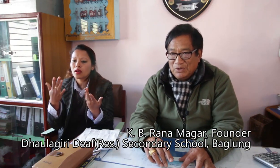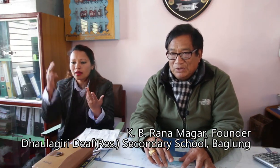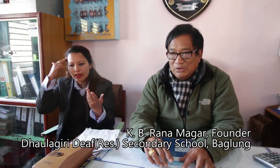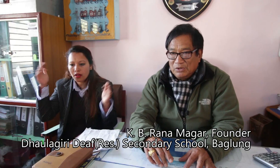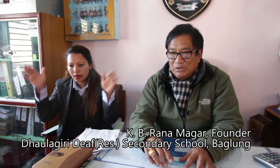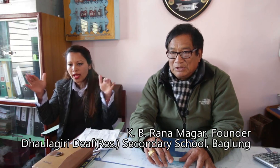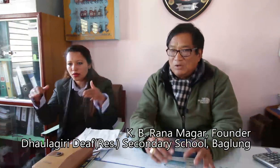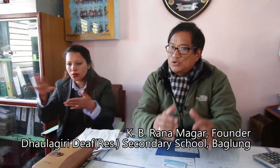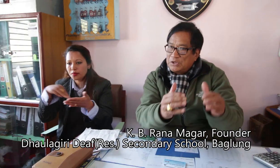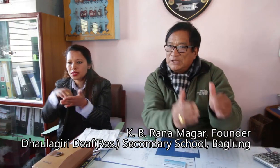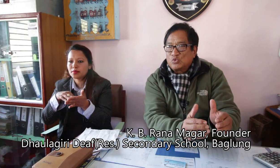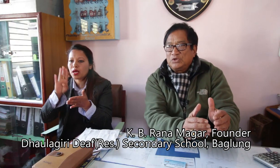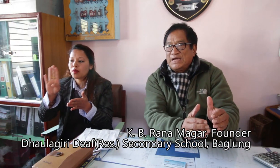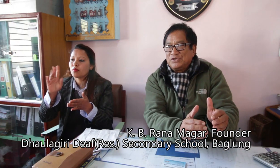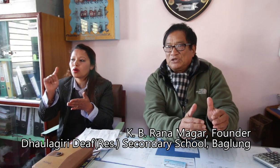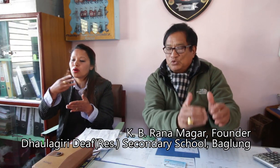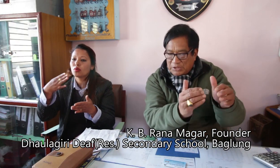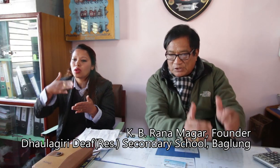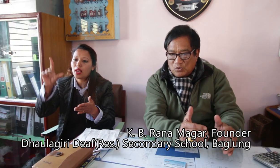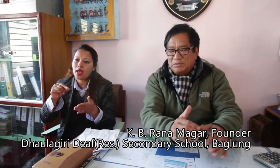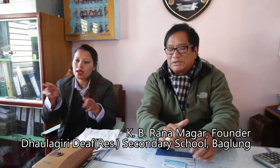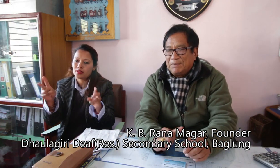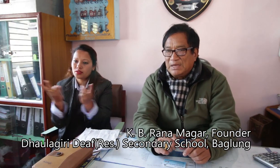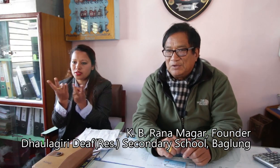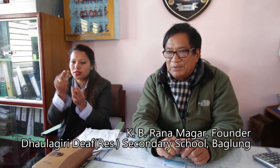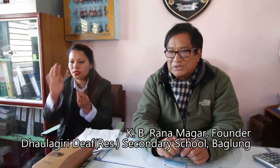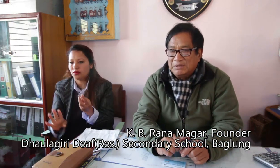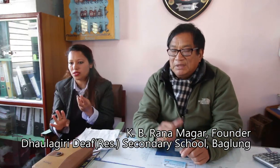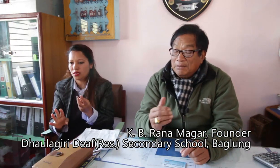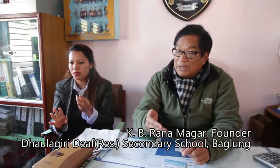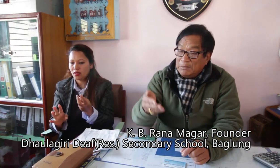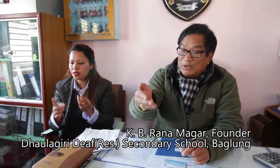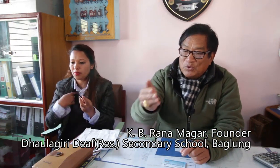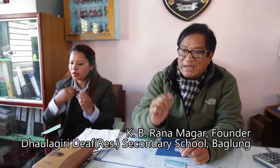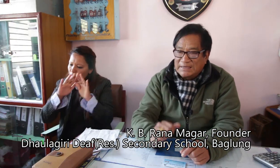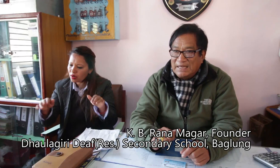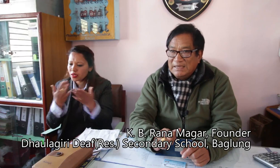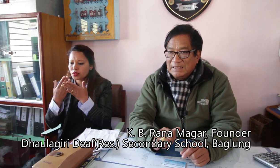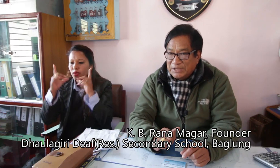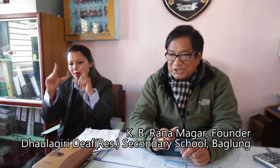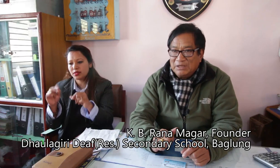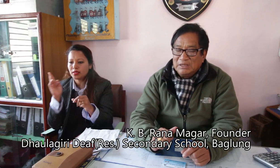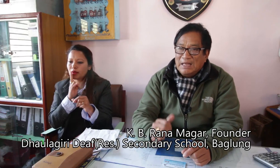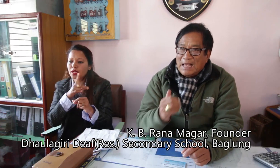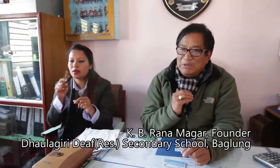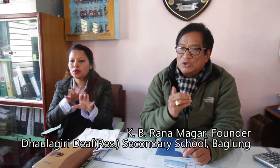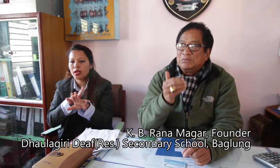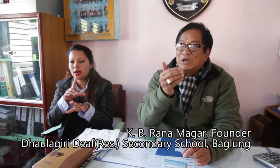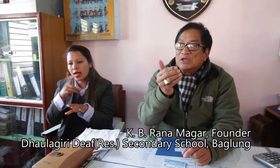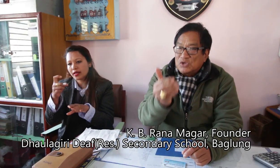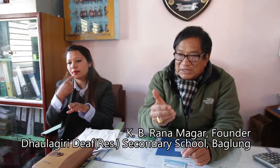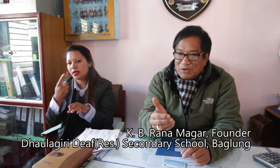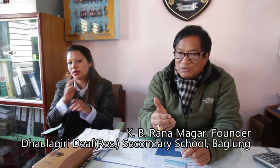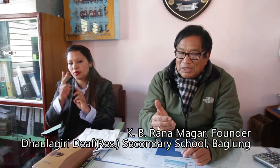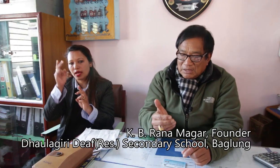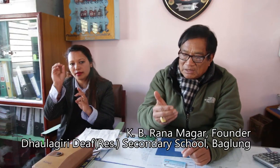यो यिनीहरूलाई छुट्टै स्कुल चाहिन्छ, छुट्टै स्कुल स्थापना गर्नुपर्छ भनेर मैले कुरा राख्दा ठिक छ, हामी त्यो